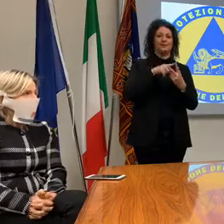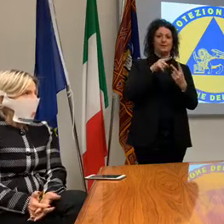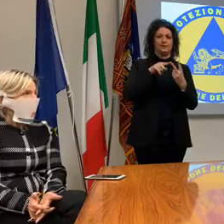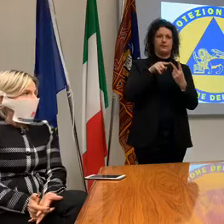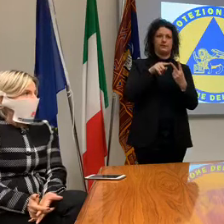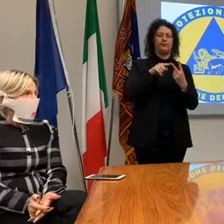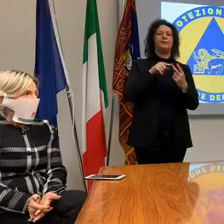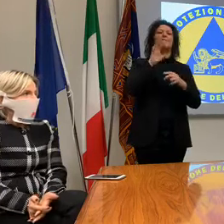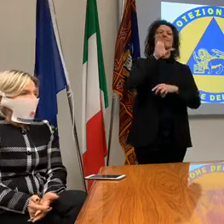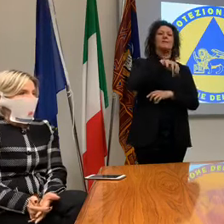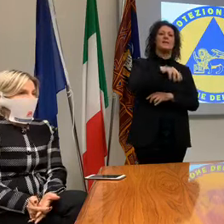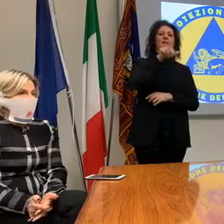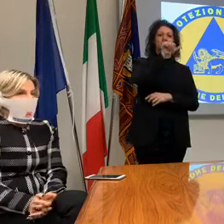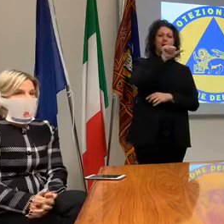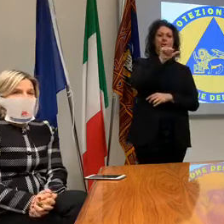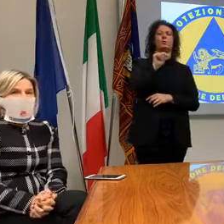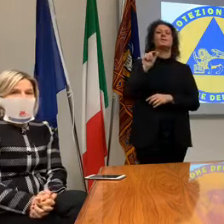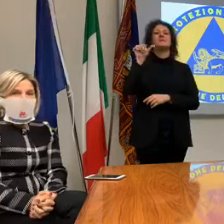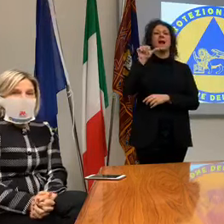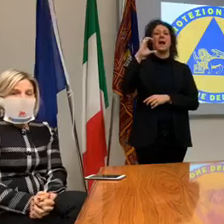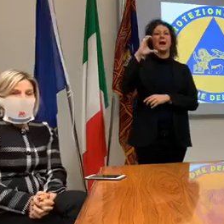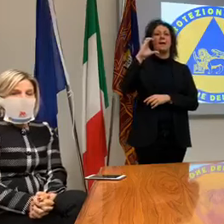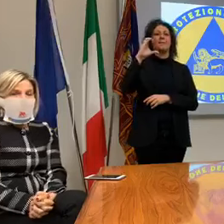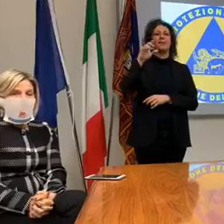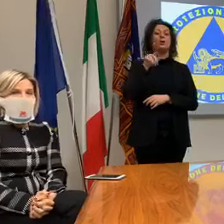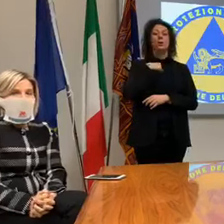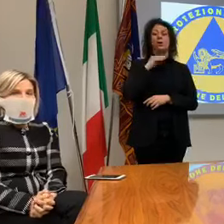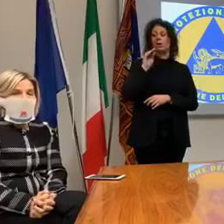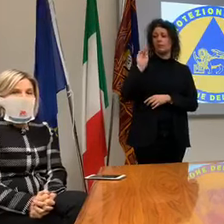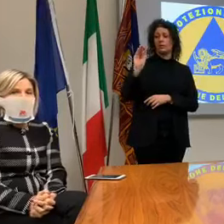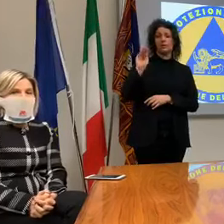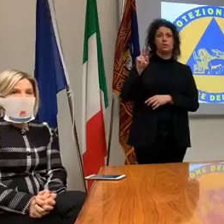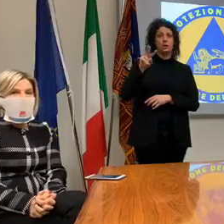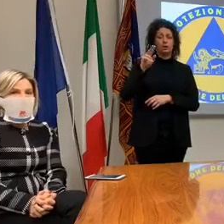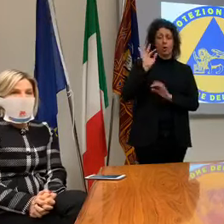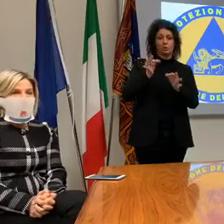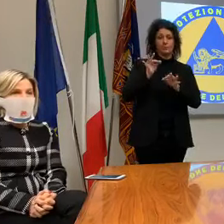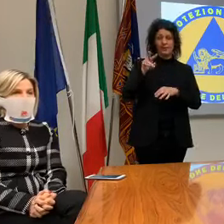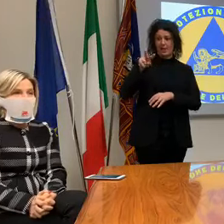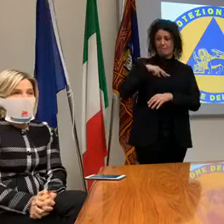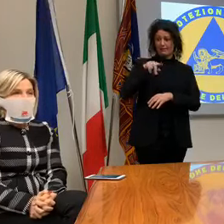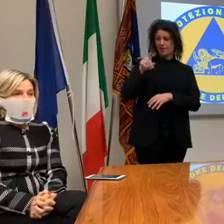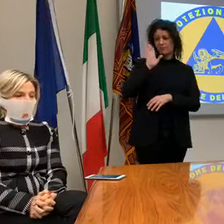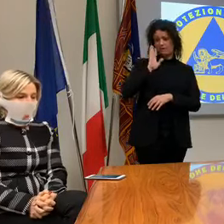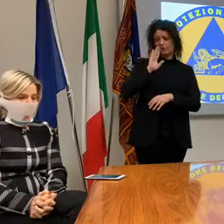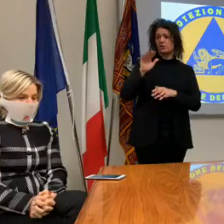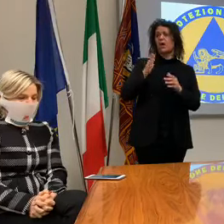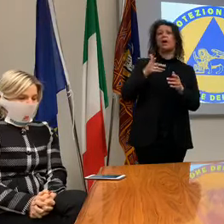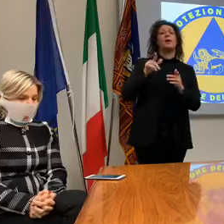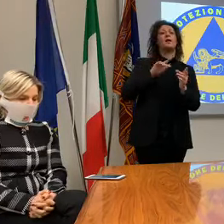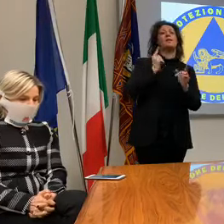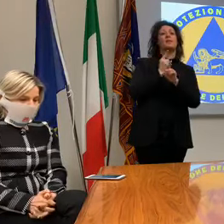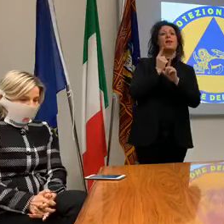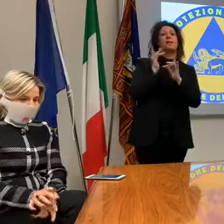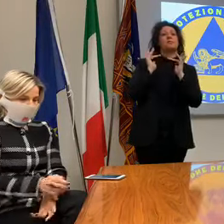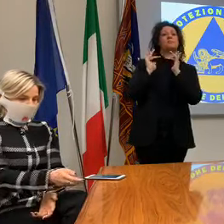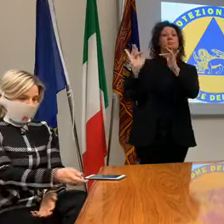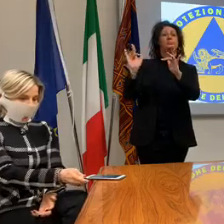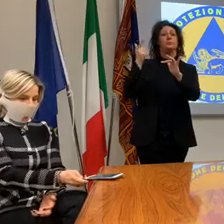Camillo, abbiamo chiesto ai privati svuota l'ospedale, perché se abbiamo pazienti Covid te li mandiamo lì. Quindi i privati sono